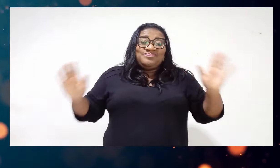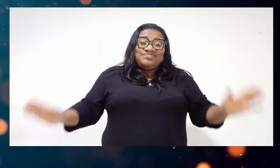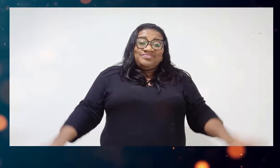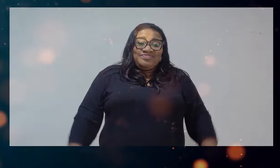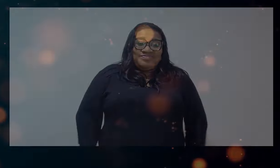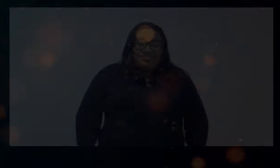Tchau